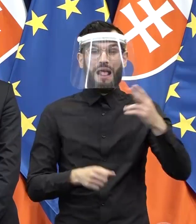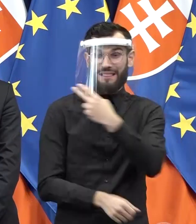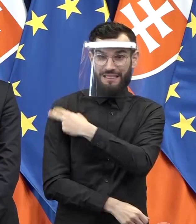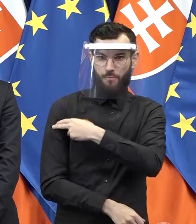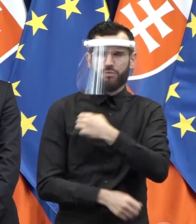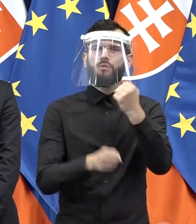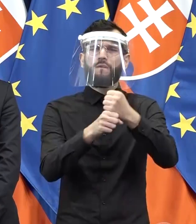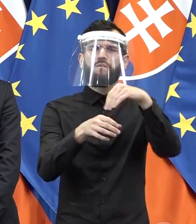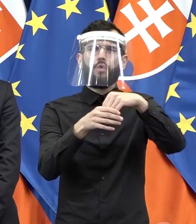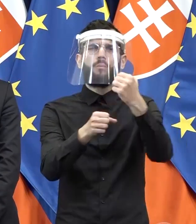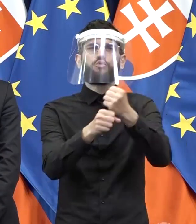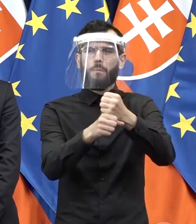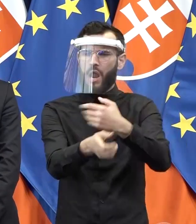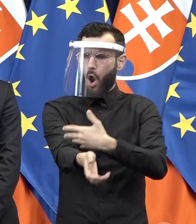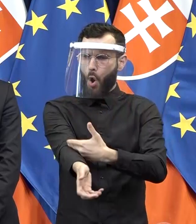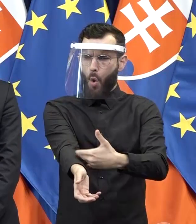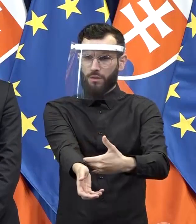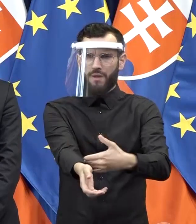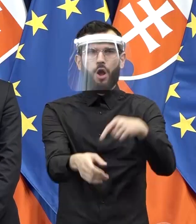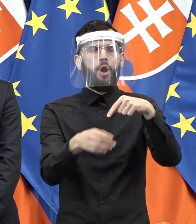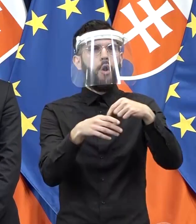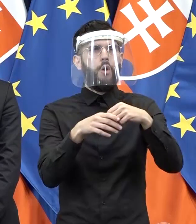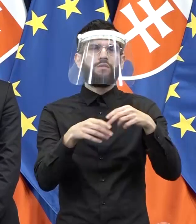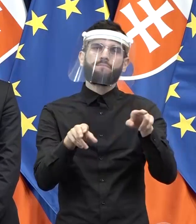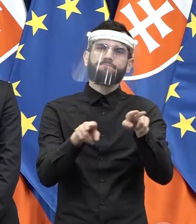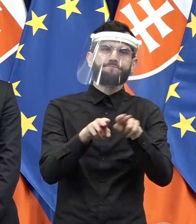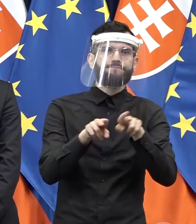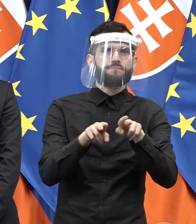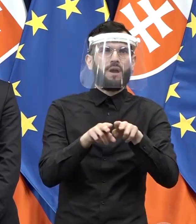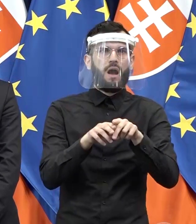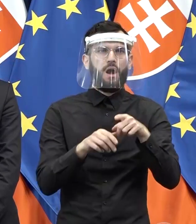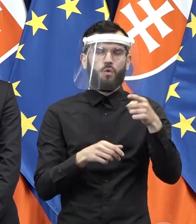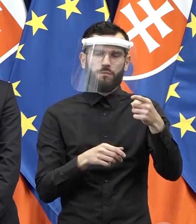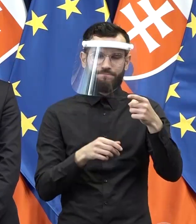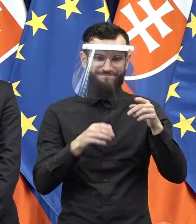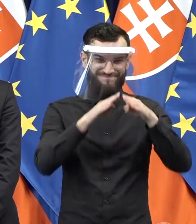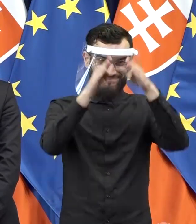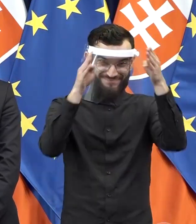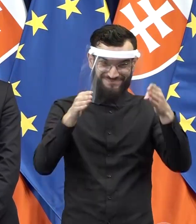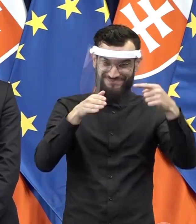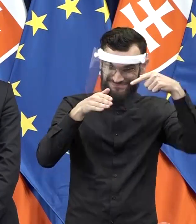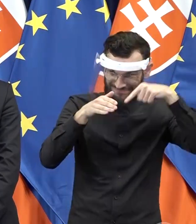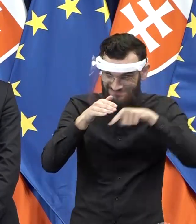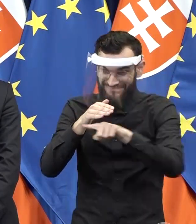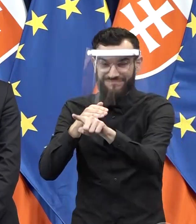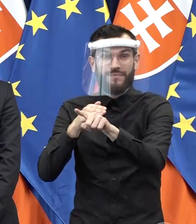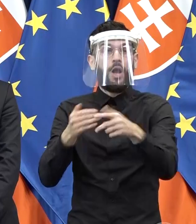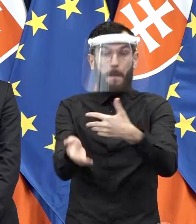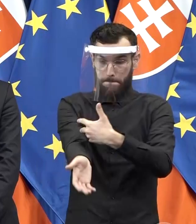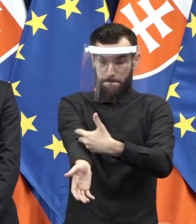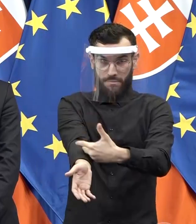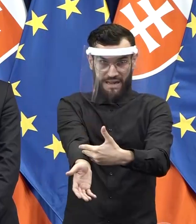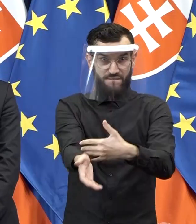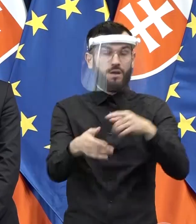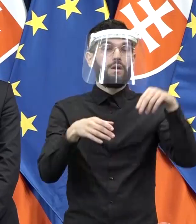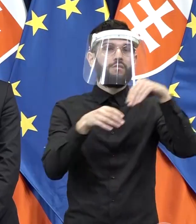odbery, tzv. drive-thru, alebo drive-in, to znamená odberné miesta, kde